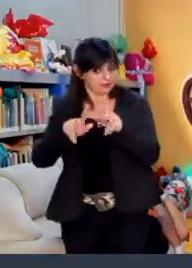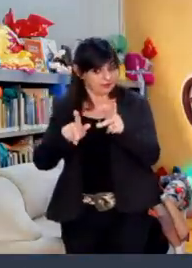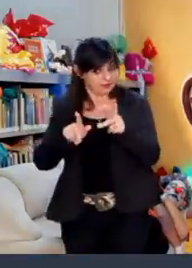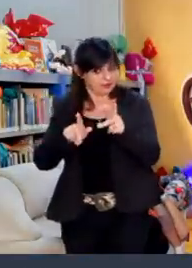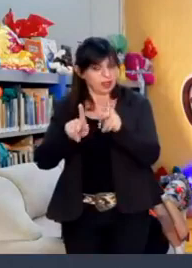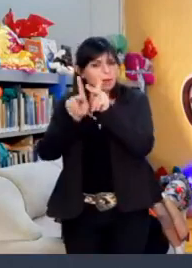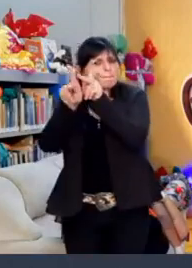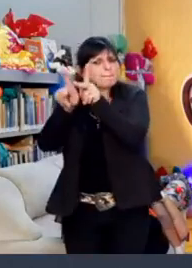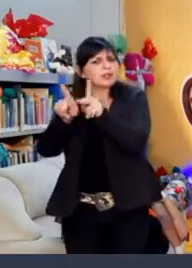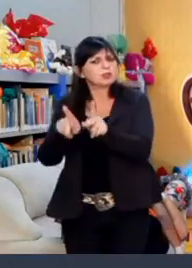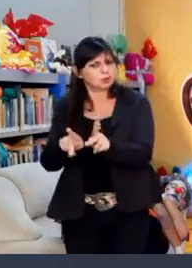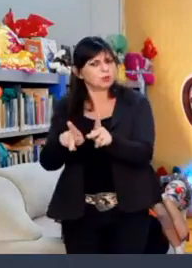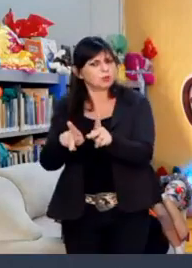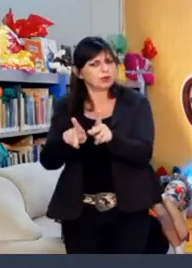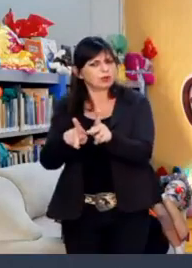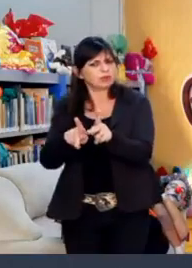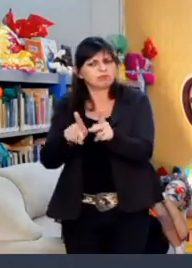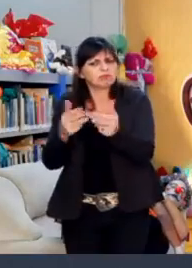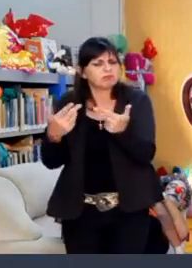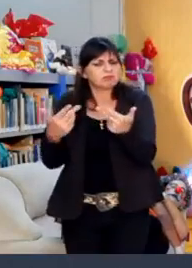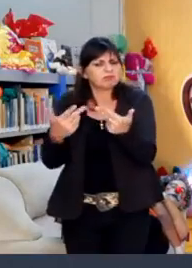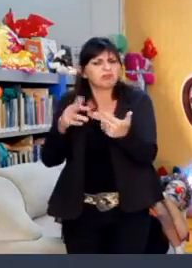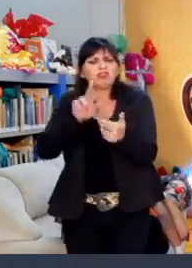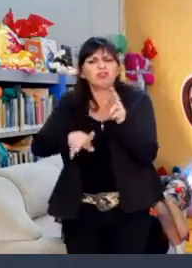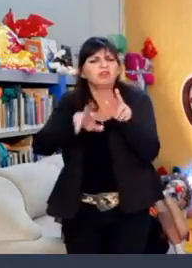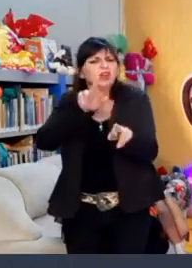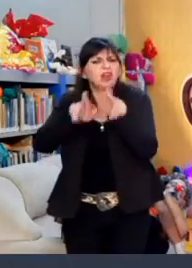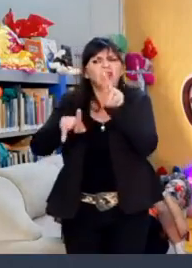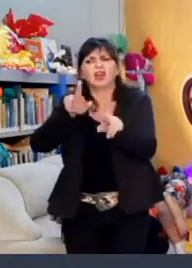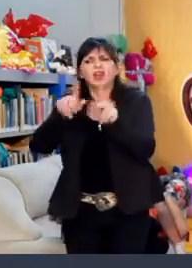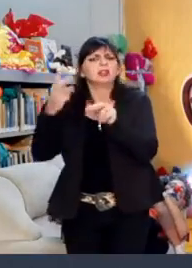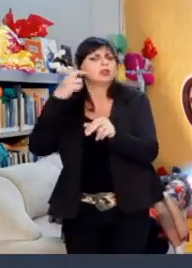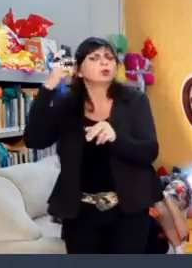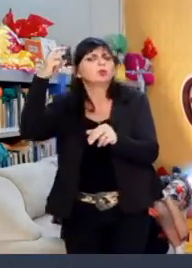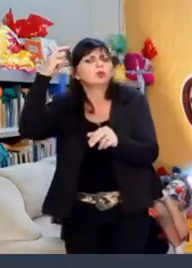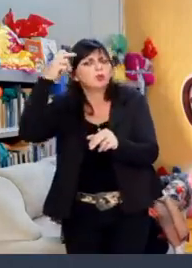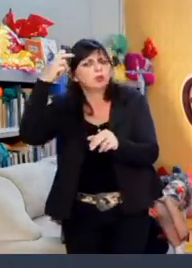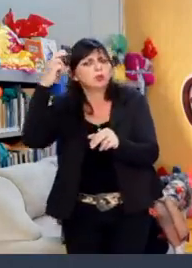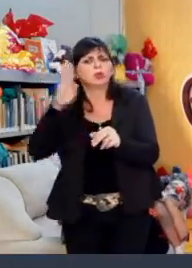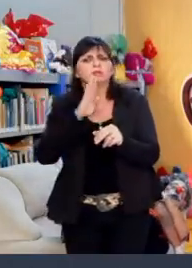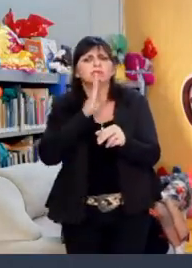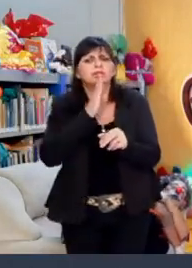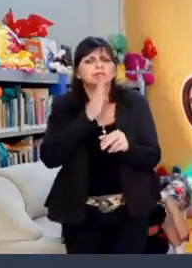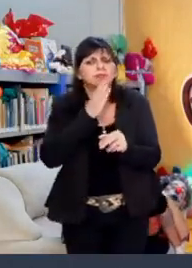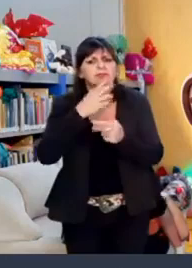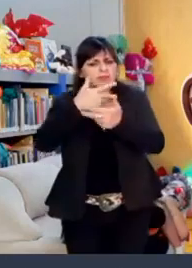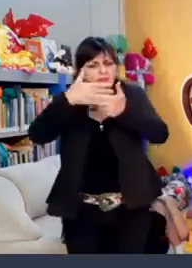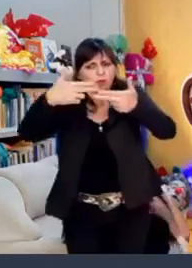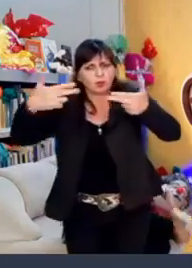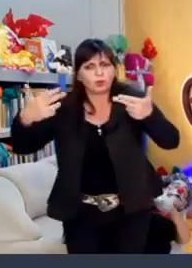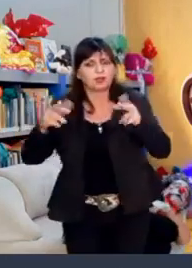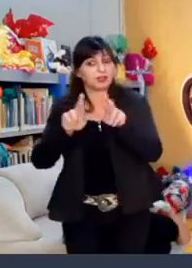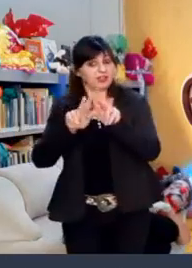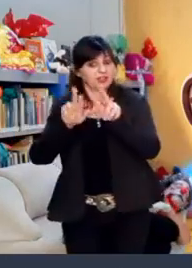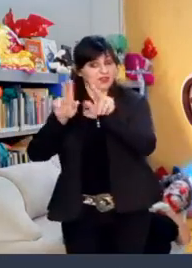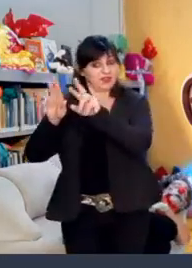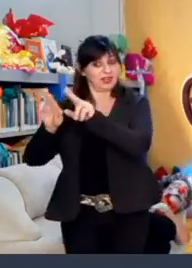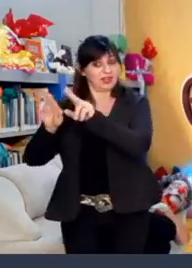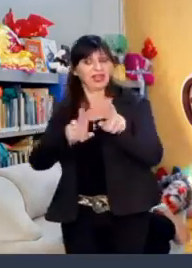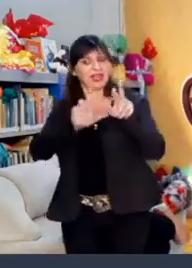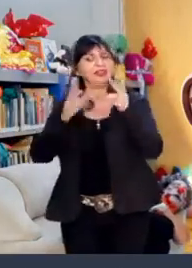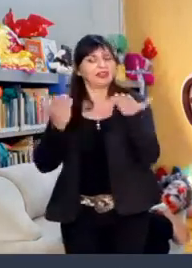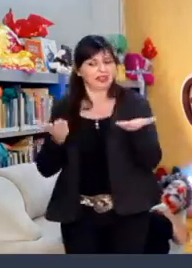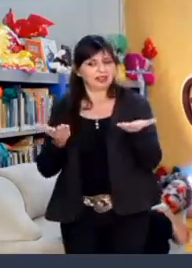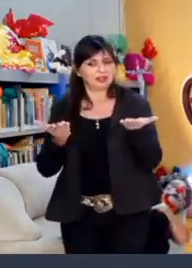com pessoas que são de diversas etnias, e a partir disso tu